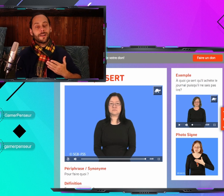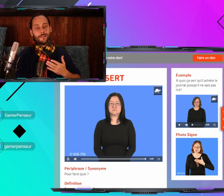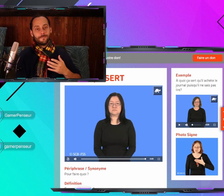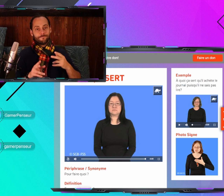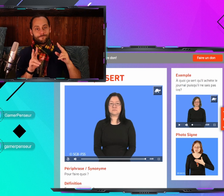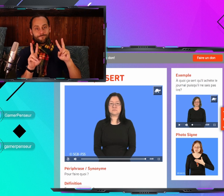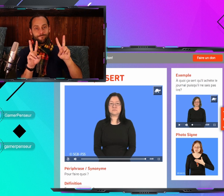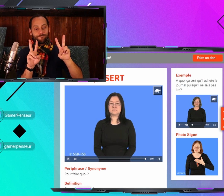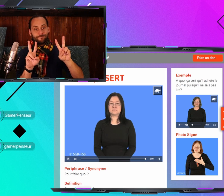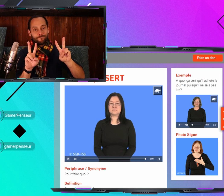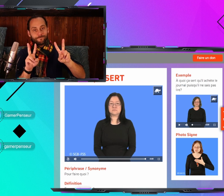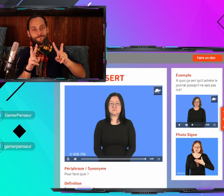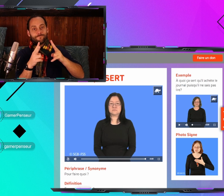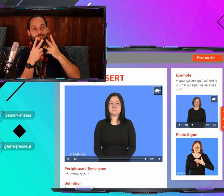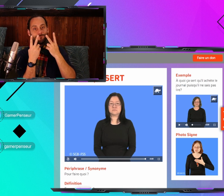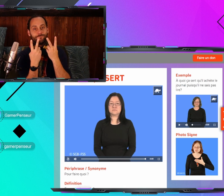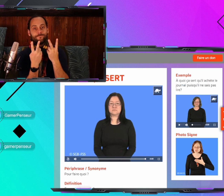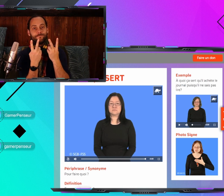Journal.